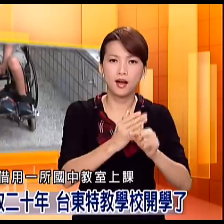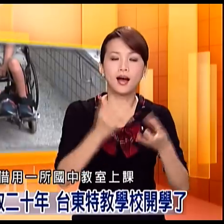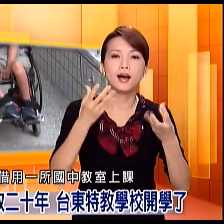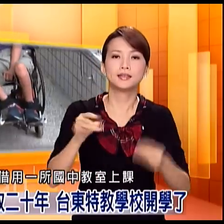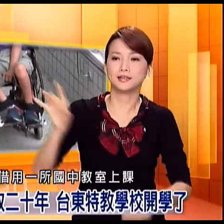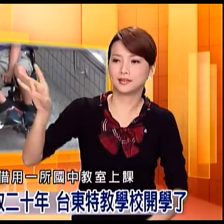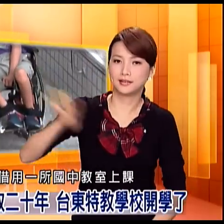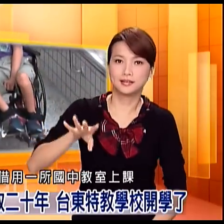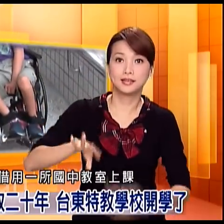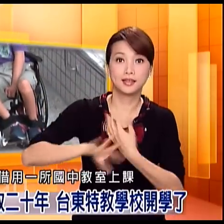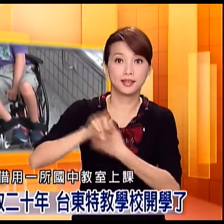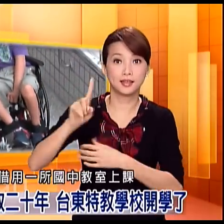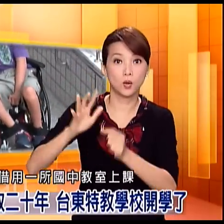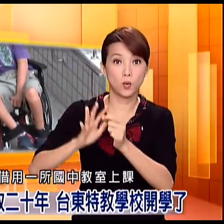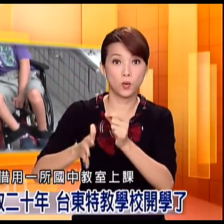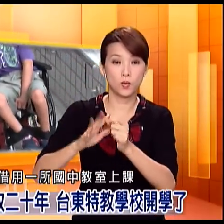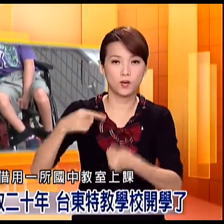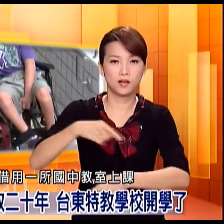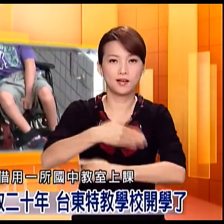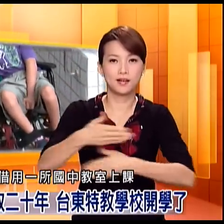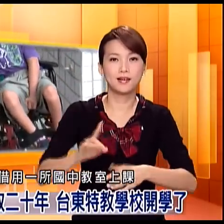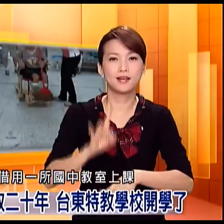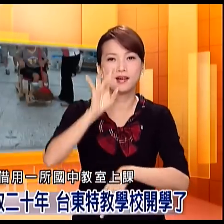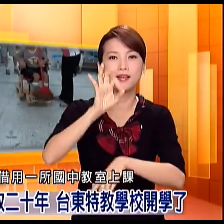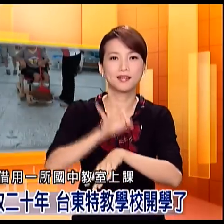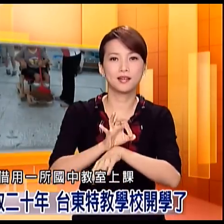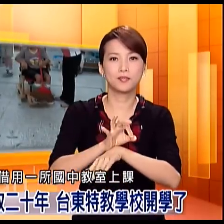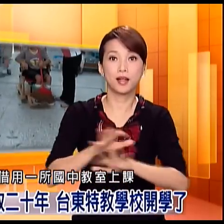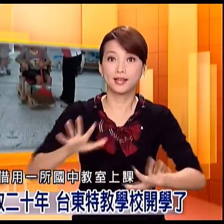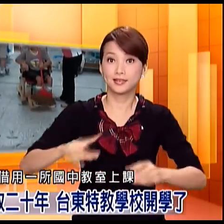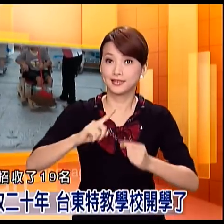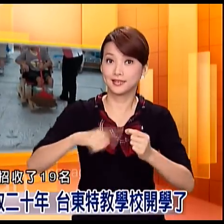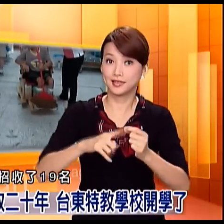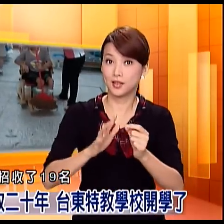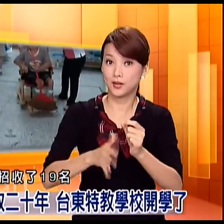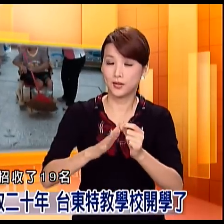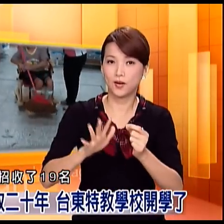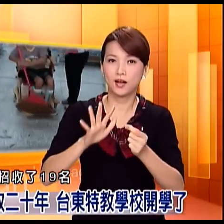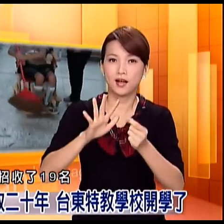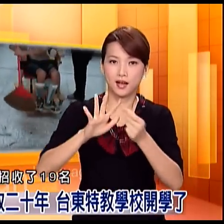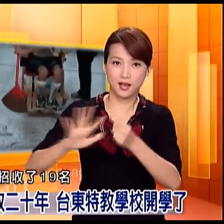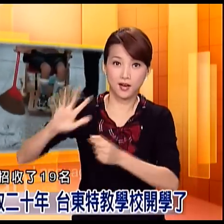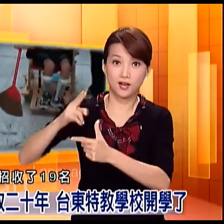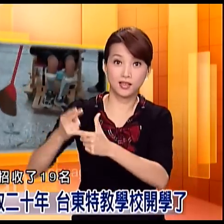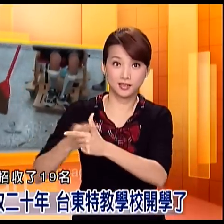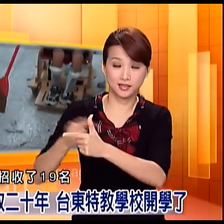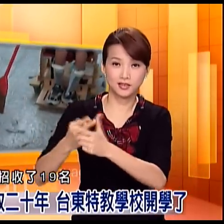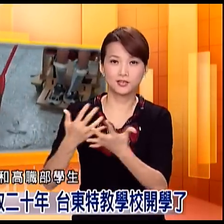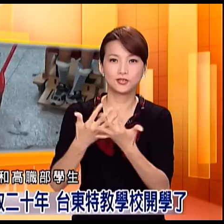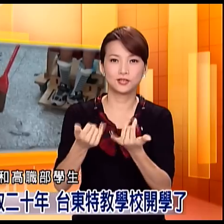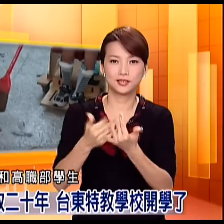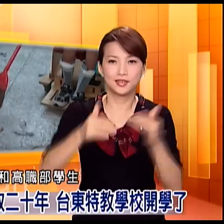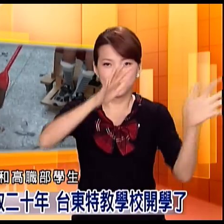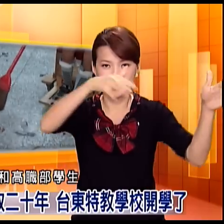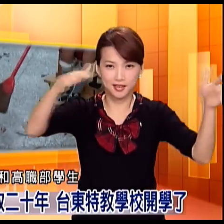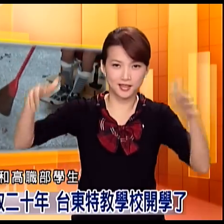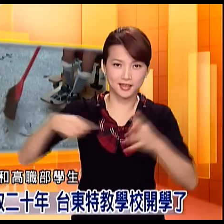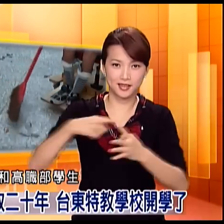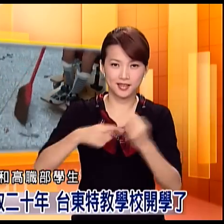以是暂时借用了一所国中的教室来上课。而今年招收了19名的国中和高职部的学